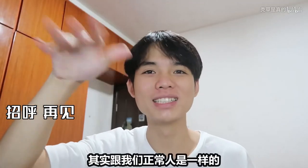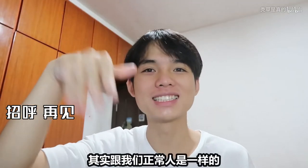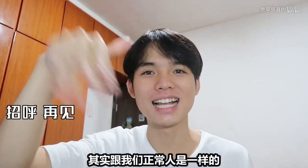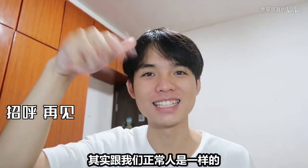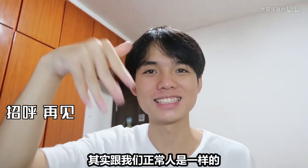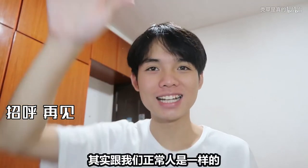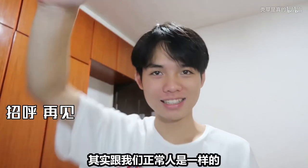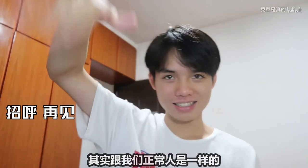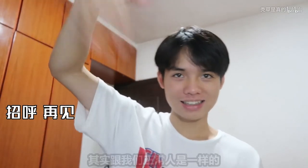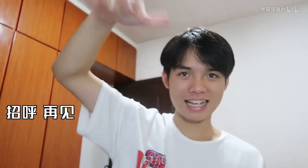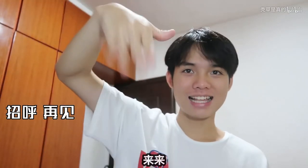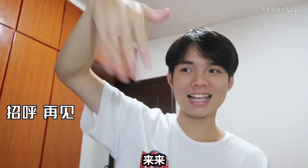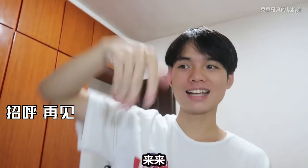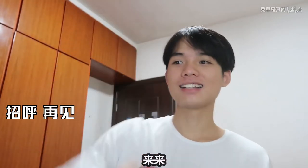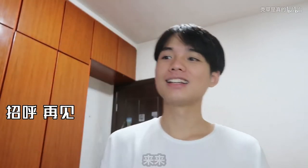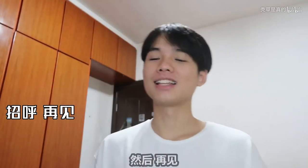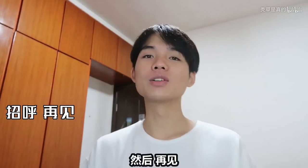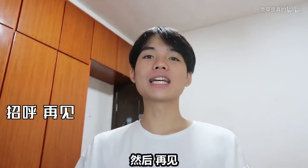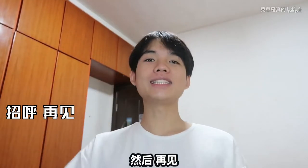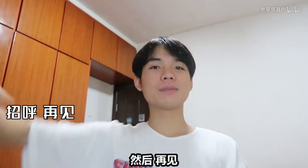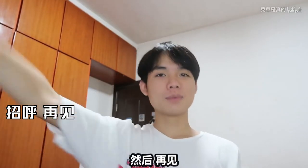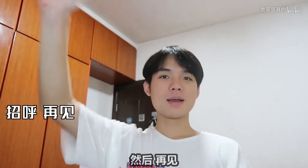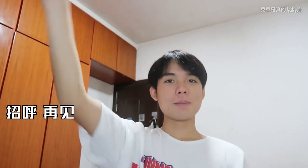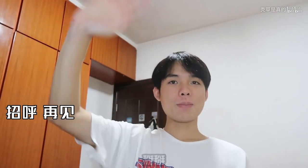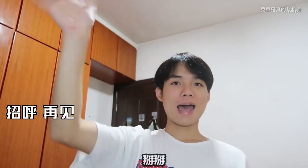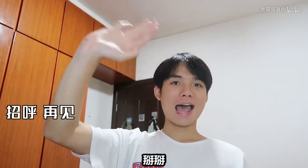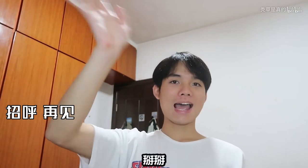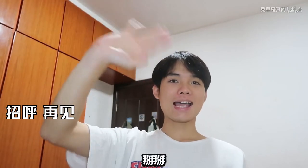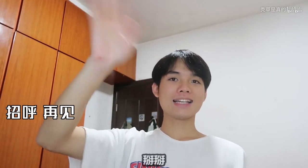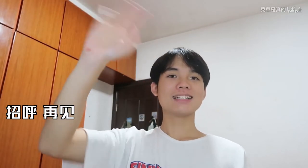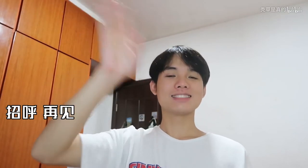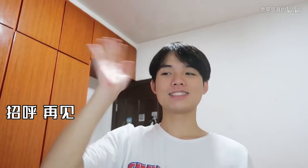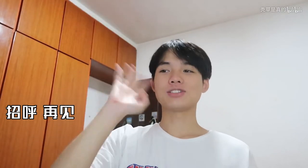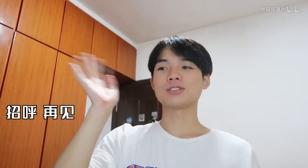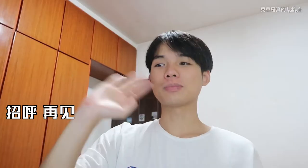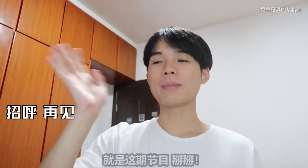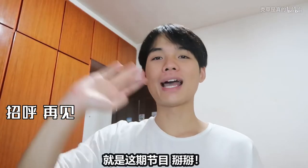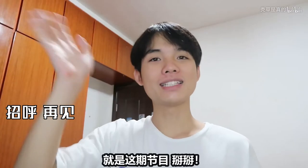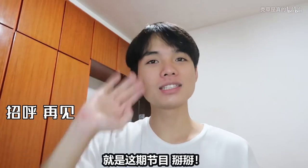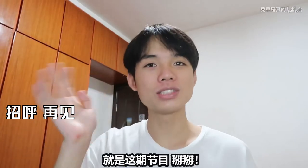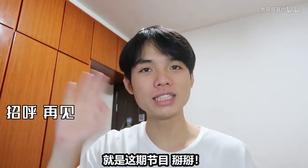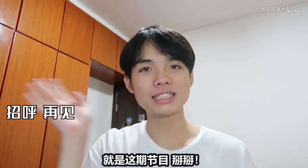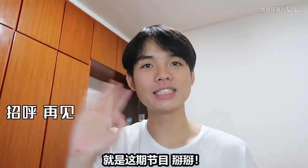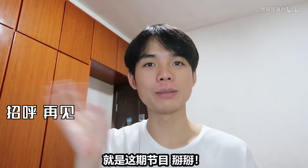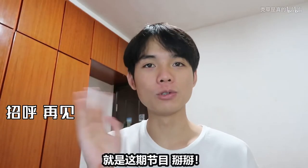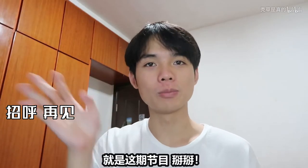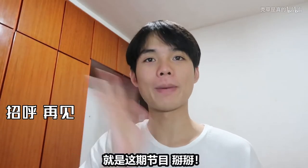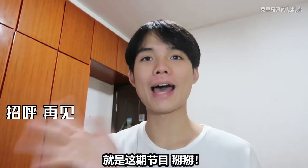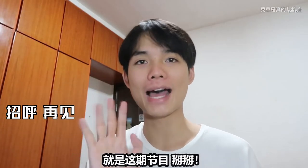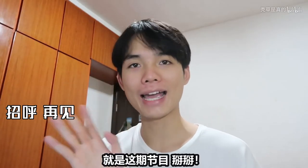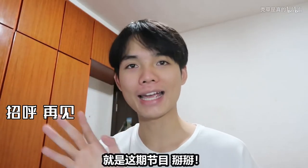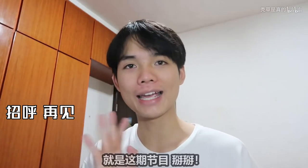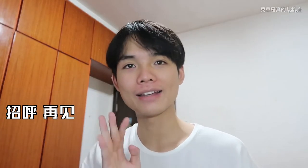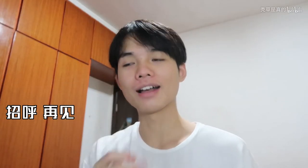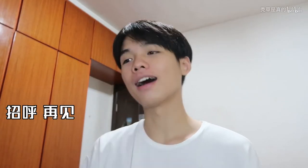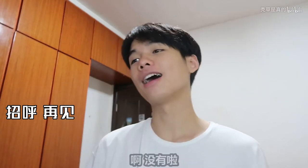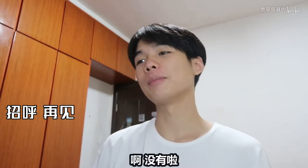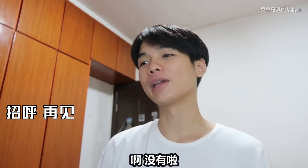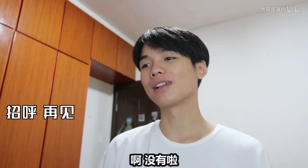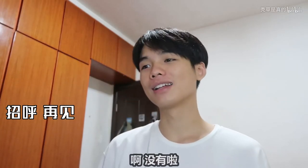正常人是一样的，来来来，然后再见，拜拜，就是拜拜，这就是这期节目，拜拜啊，没有了。